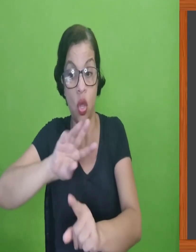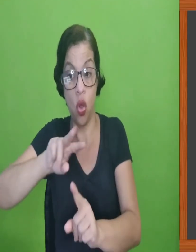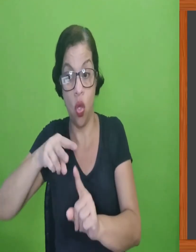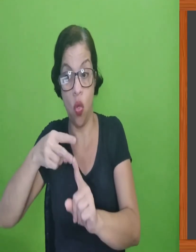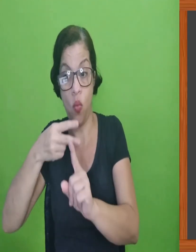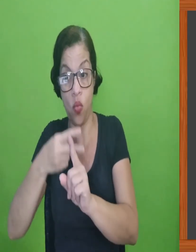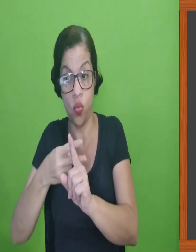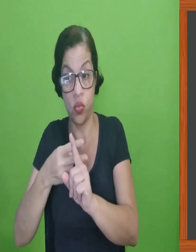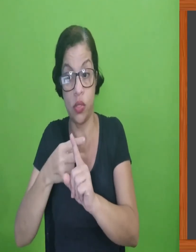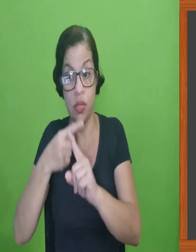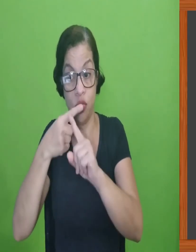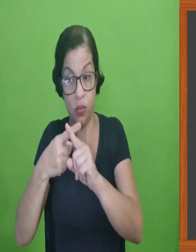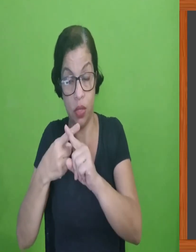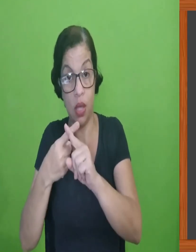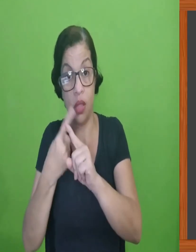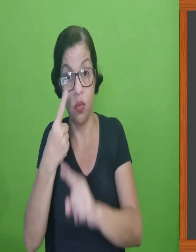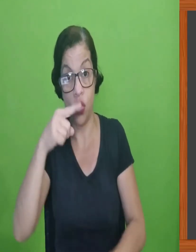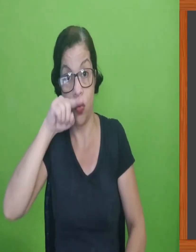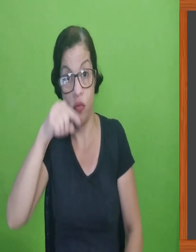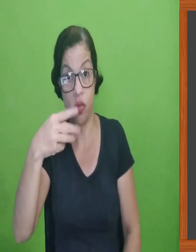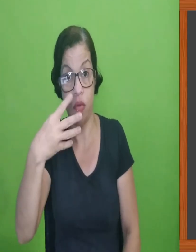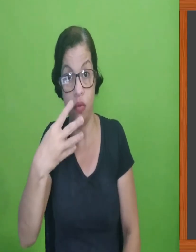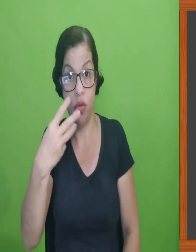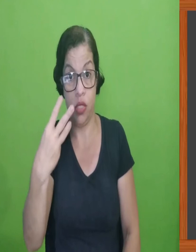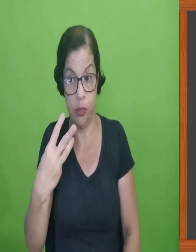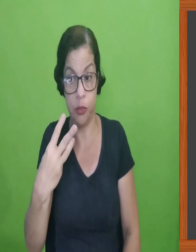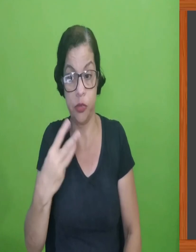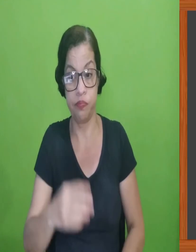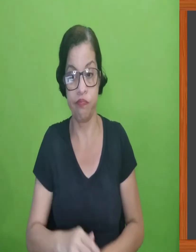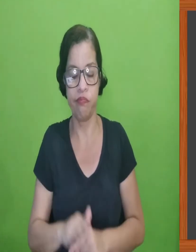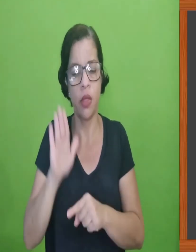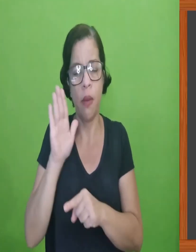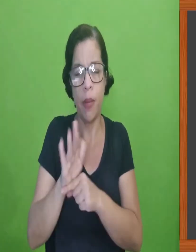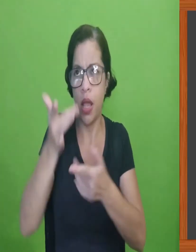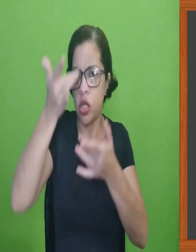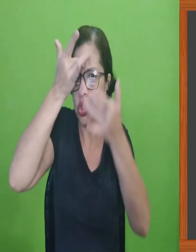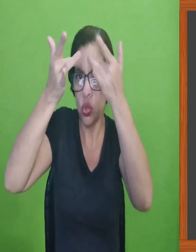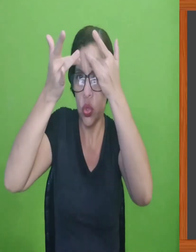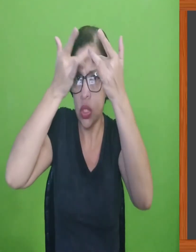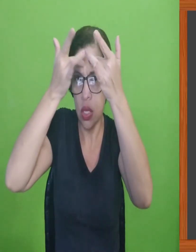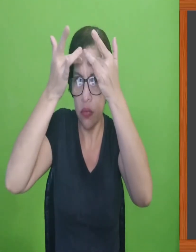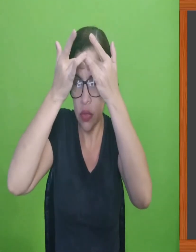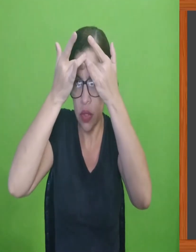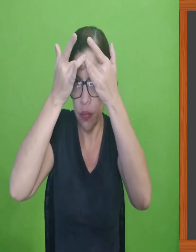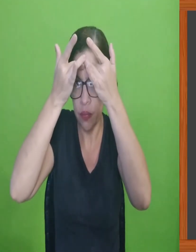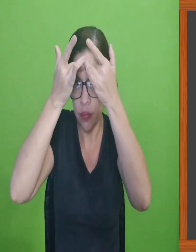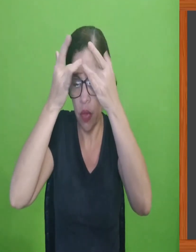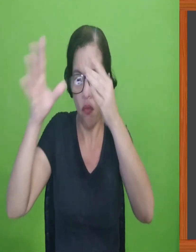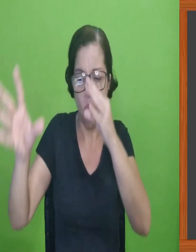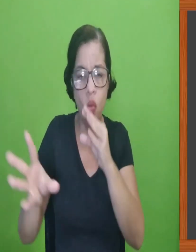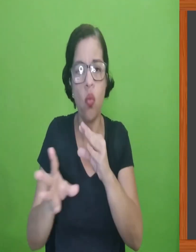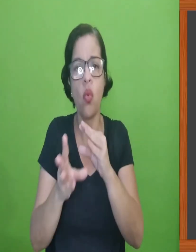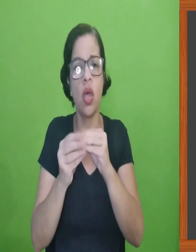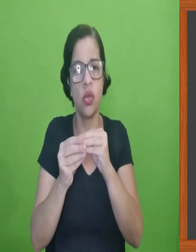por 1,43. Para ajudar a fixar o conhecimento, eu trago um